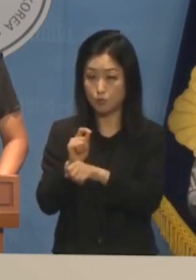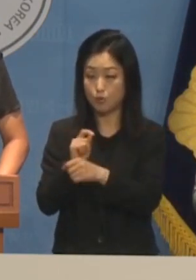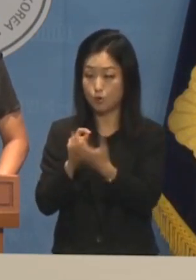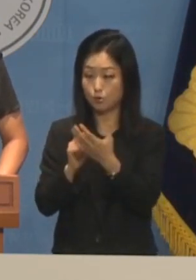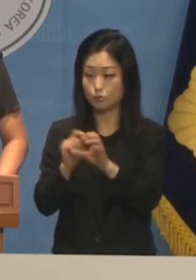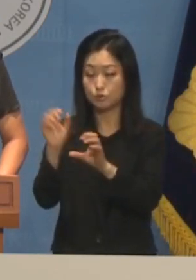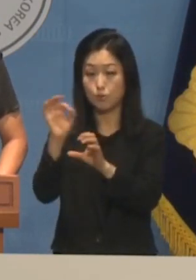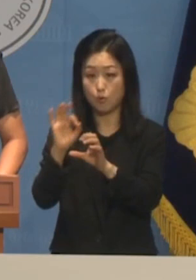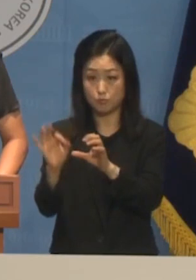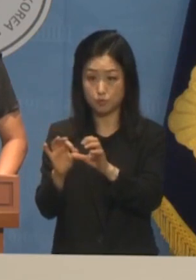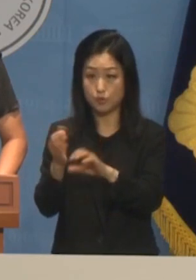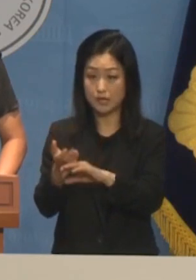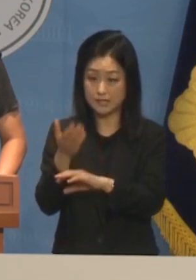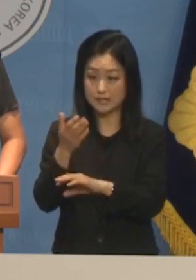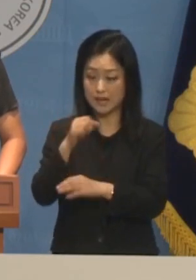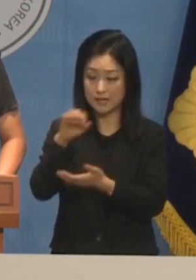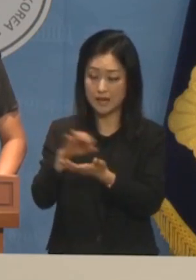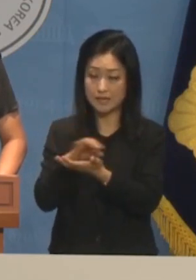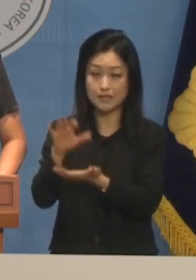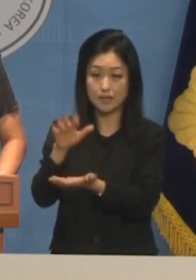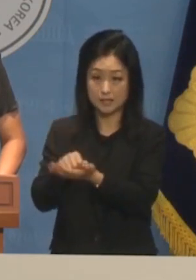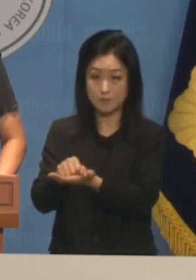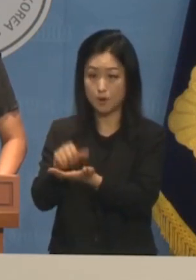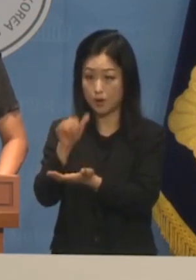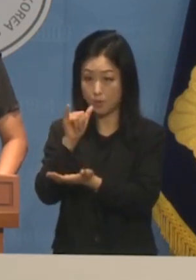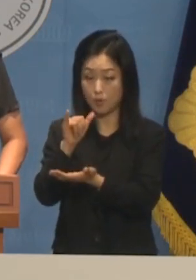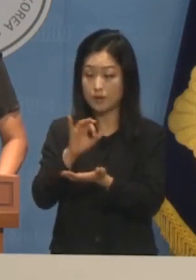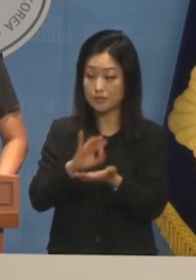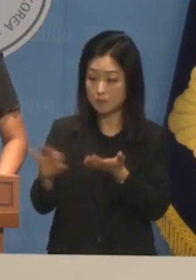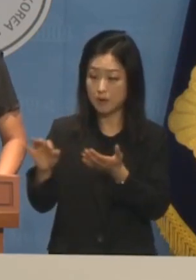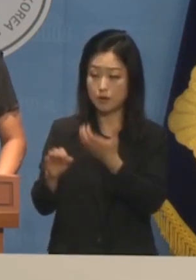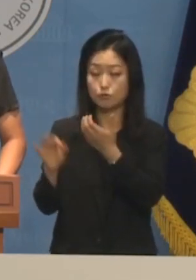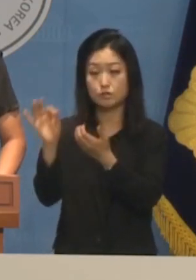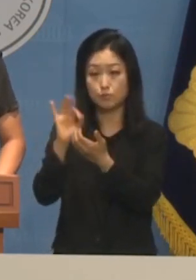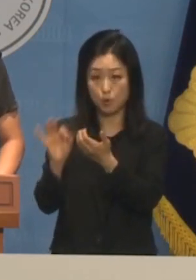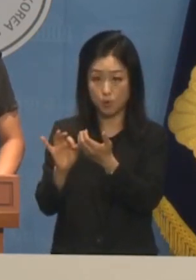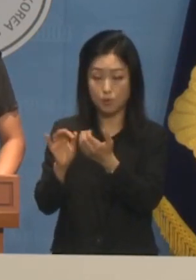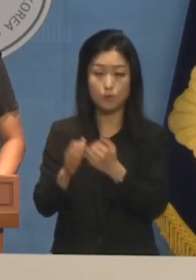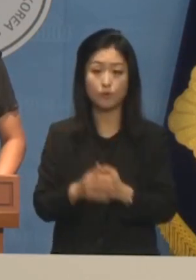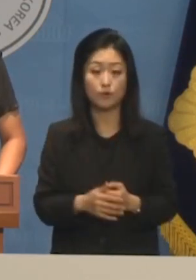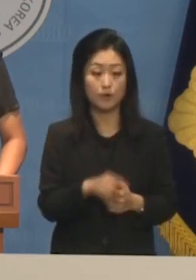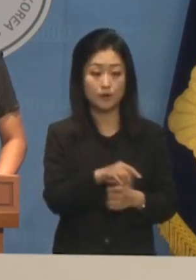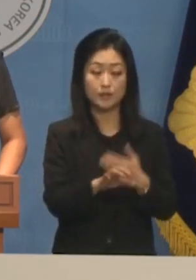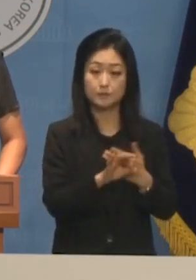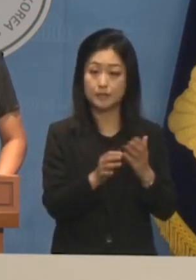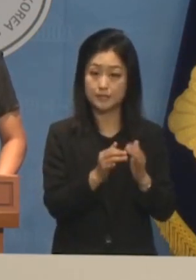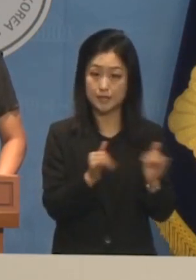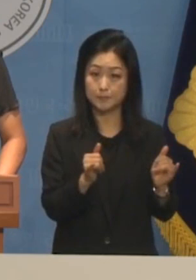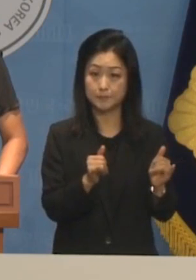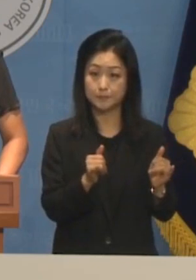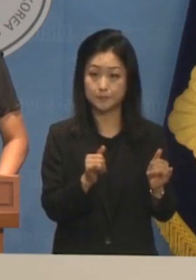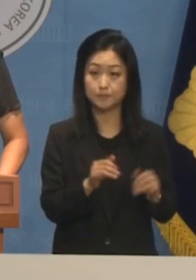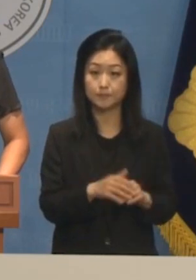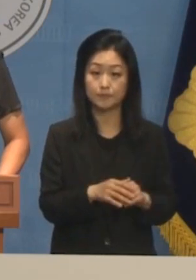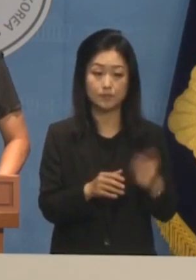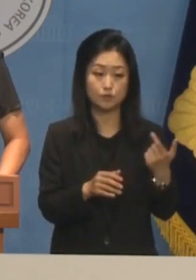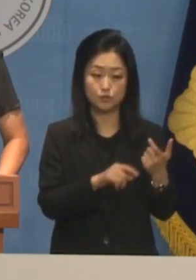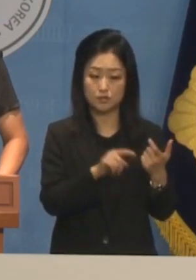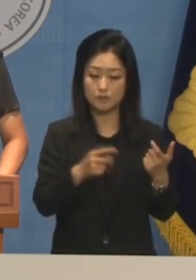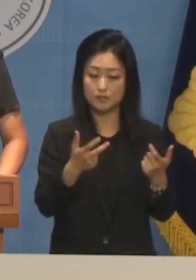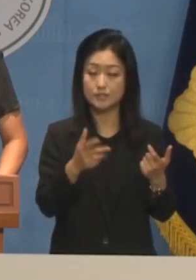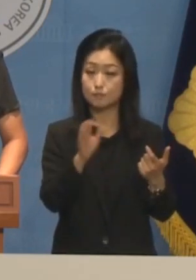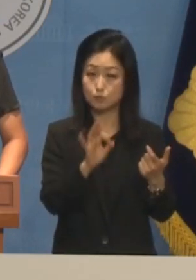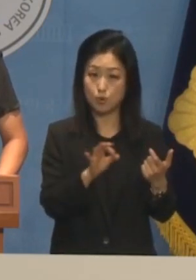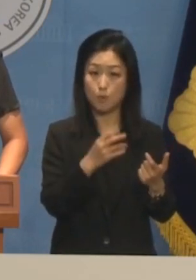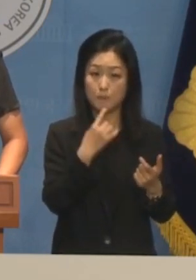95% 이상 편성이 되어 있고 집행률도 최소 90%에 육박합니다. 반면에 공무직은 고작 60에서